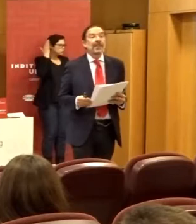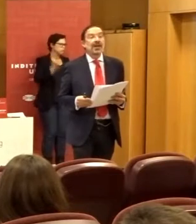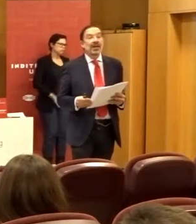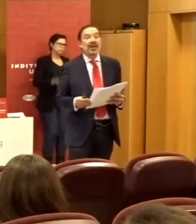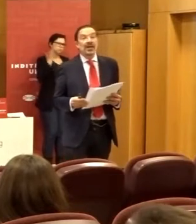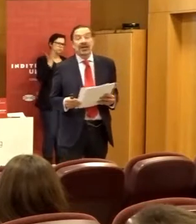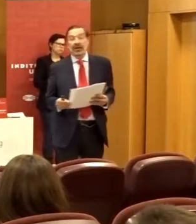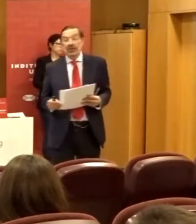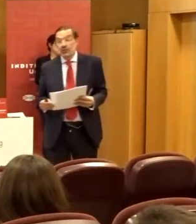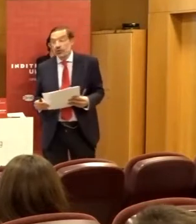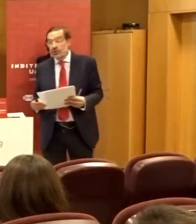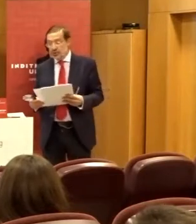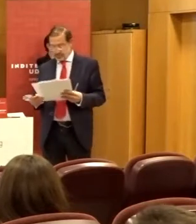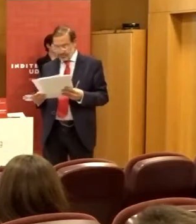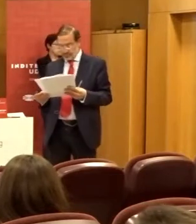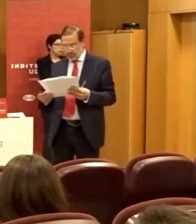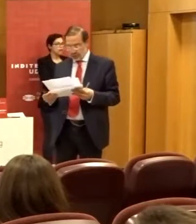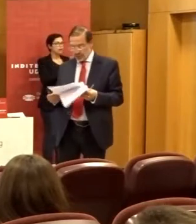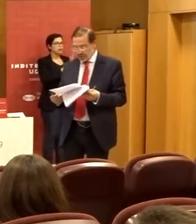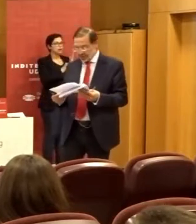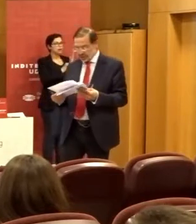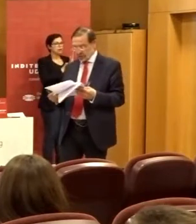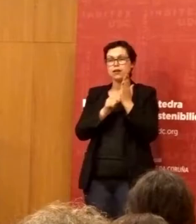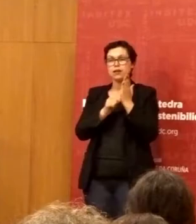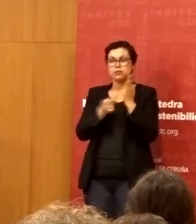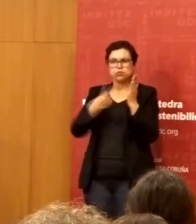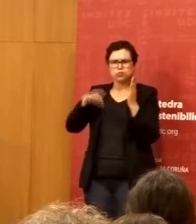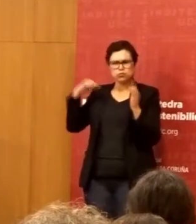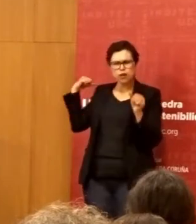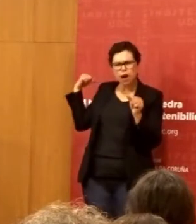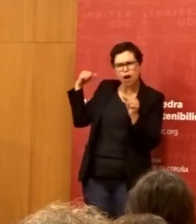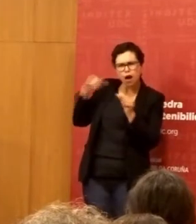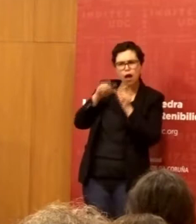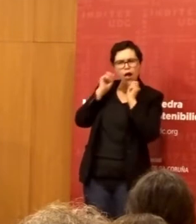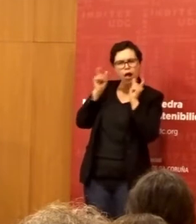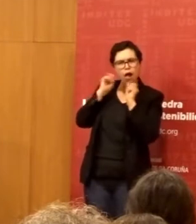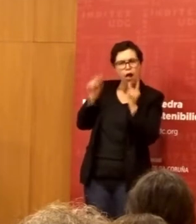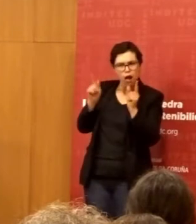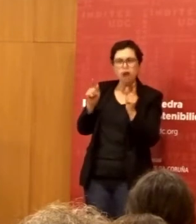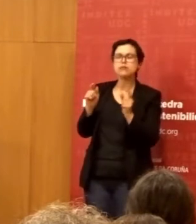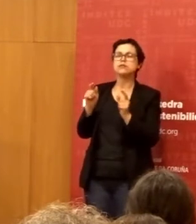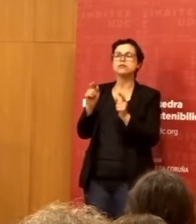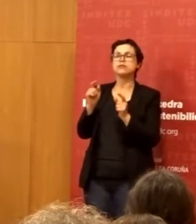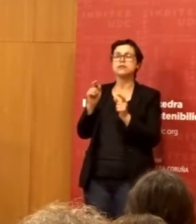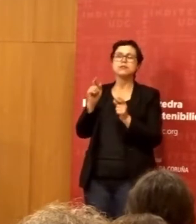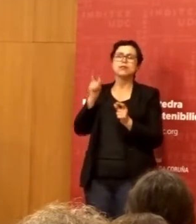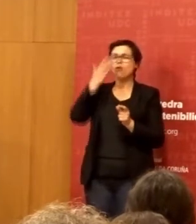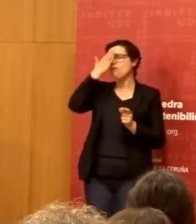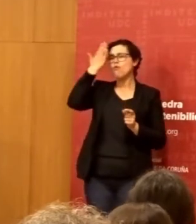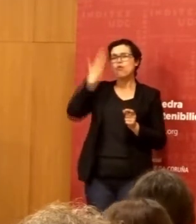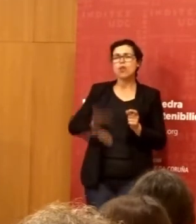importante y el que nosotros hemos podido ver durante estos años. Hay una cosa fundamental, y es que la universidad,